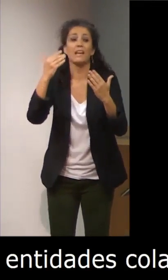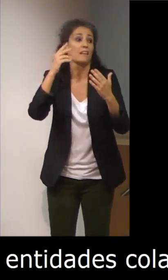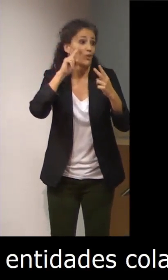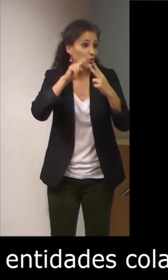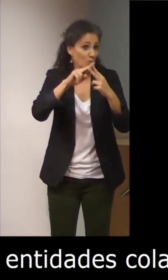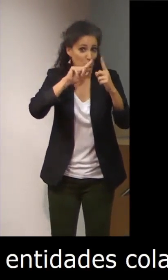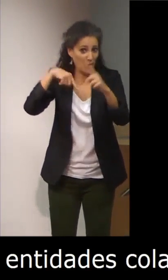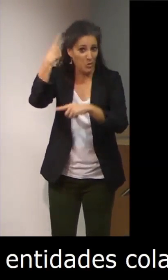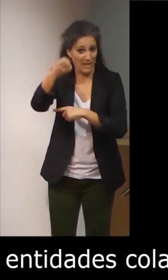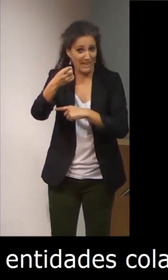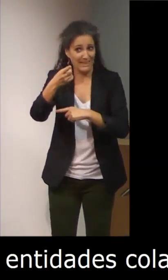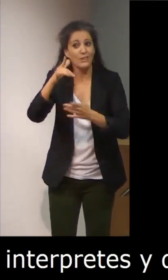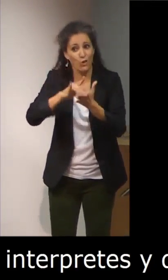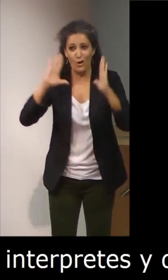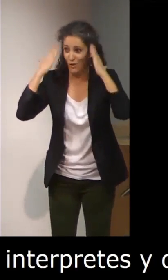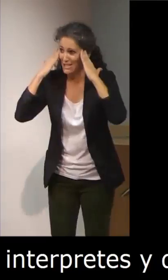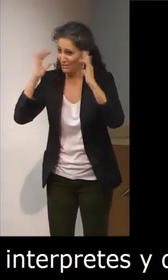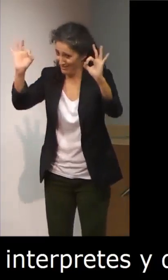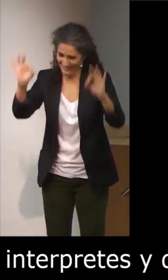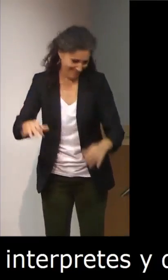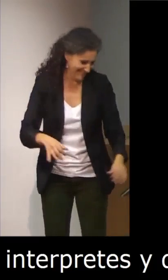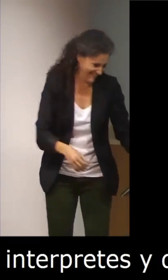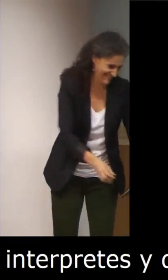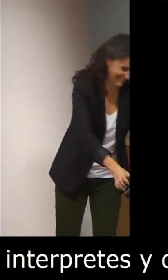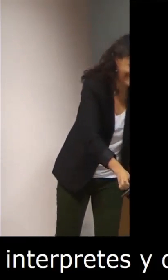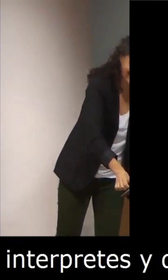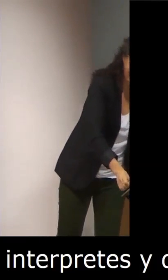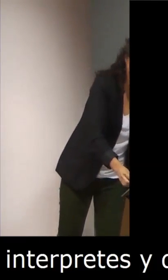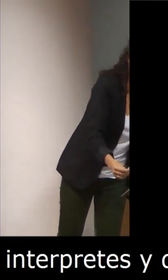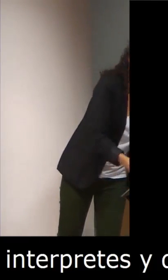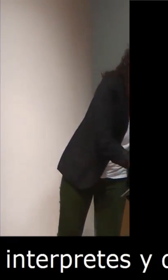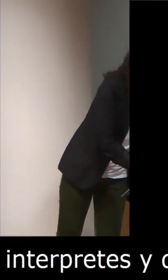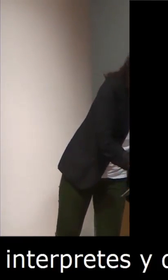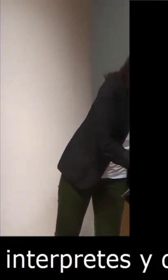se llevara a cabo muchísimas gracias y nos vemos el año que viene en el próximo